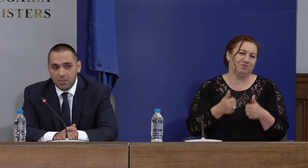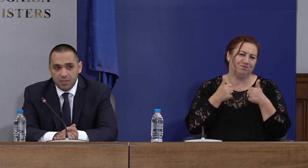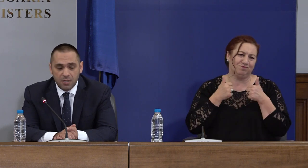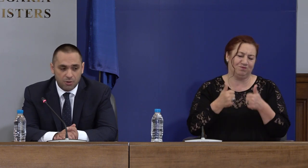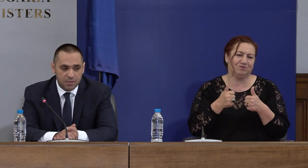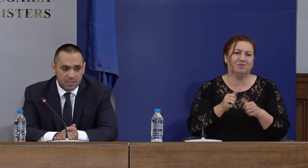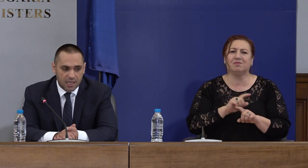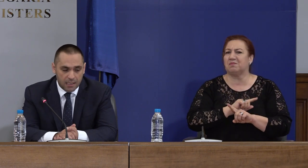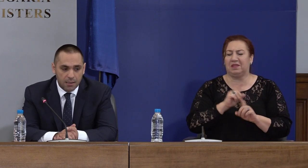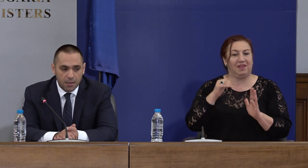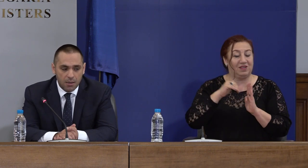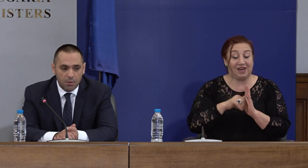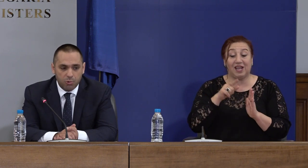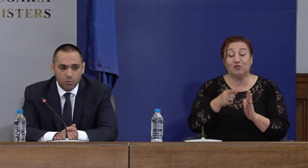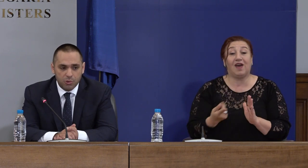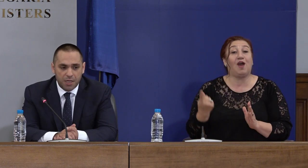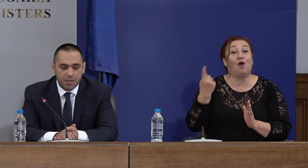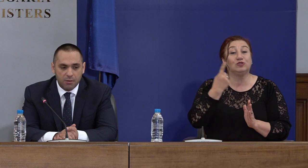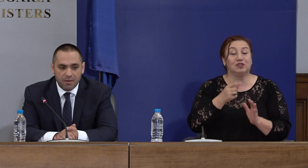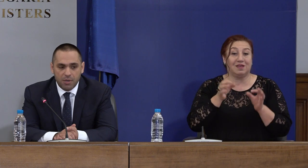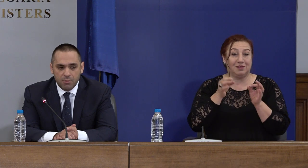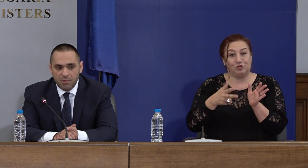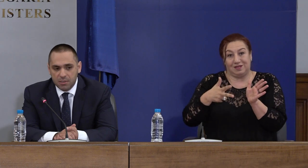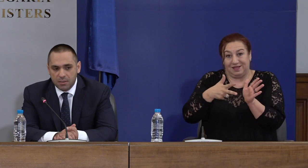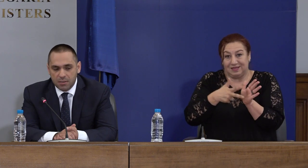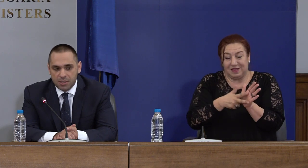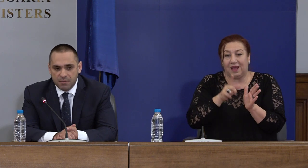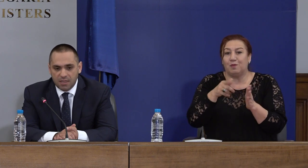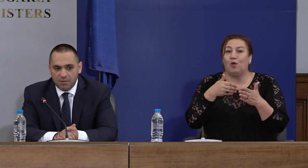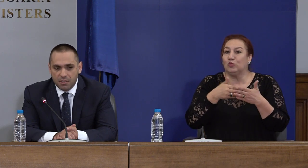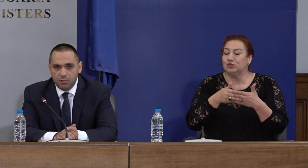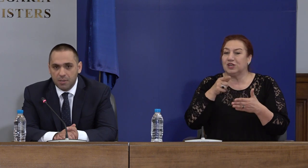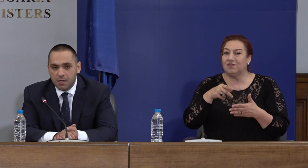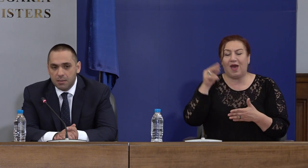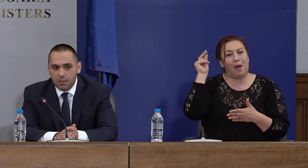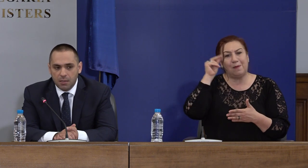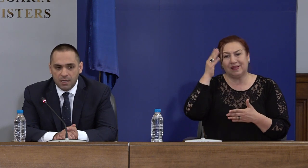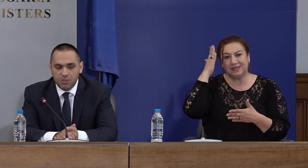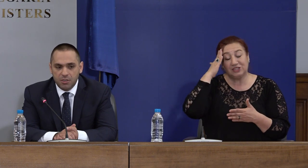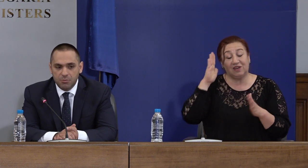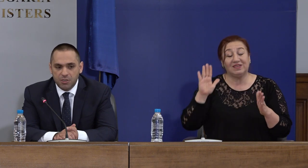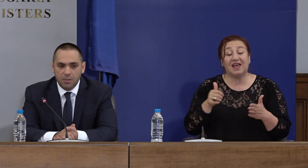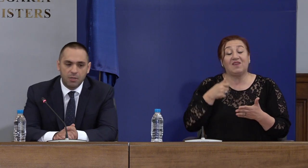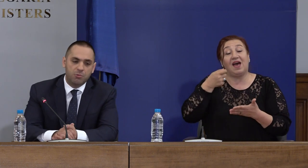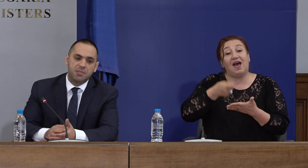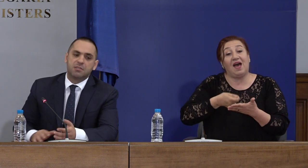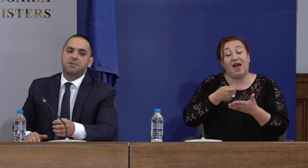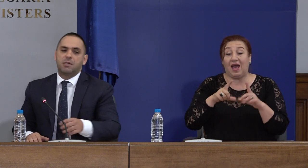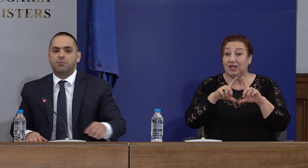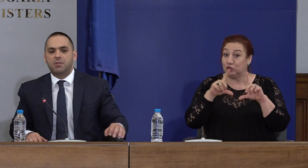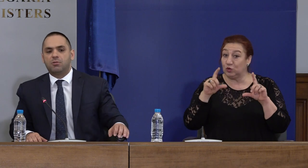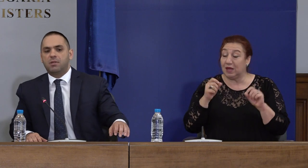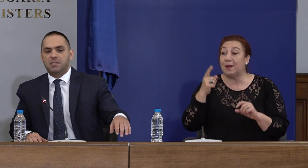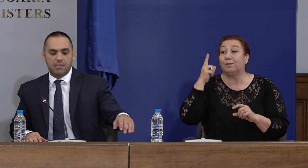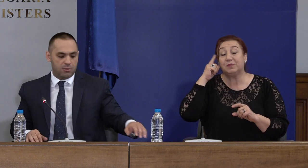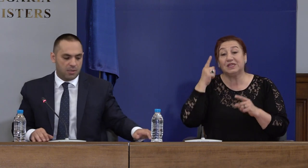е още един сериозен знак. По отношение на това българската държава става акционер. Аз считам, че Комисия за